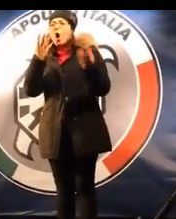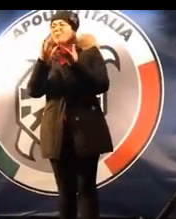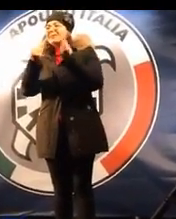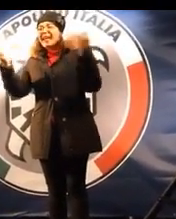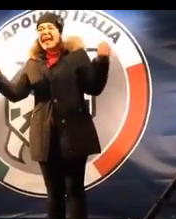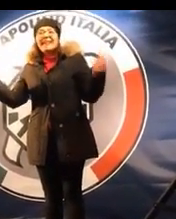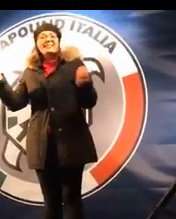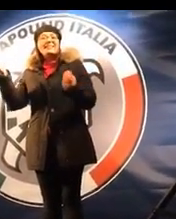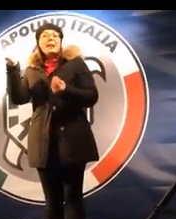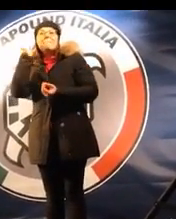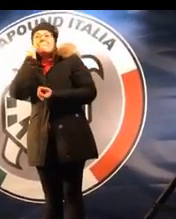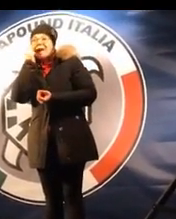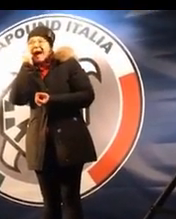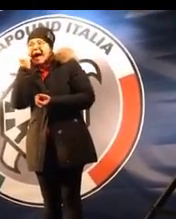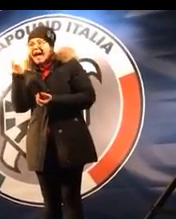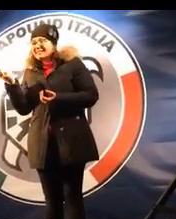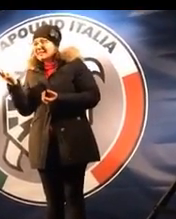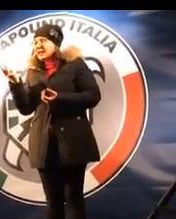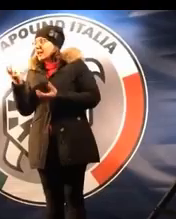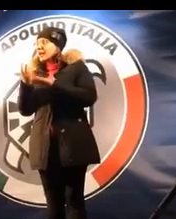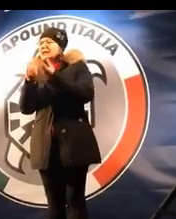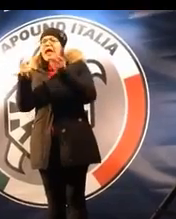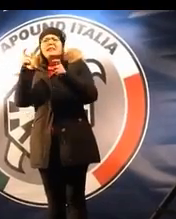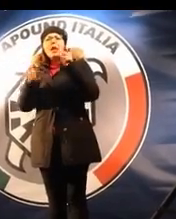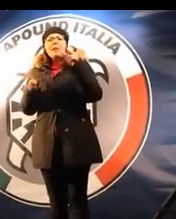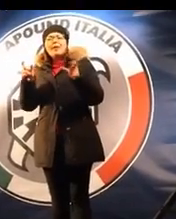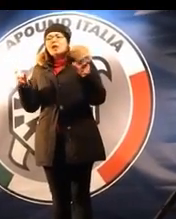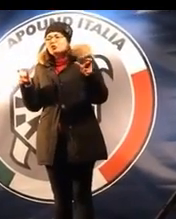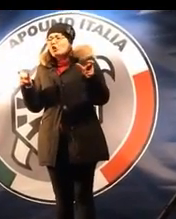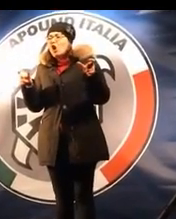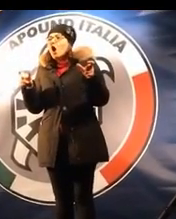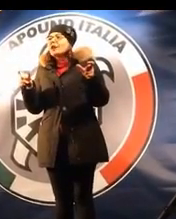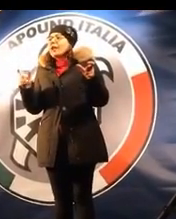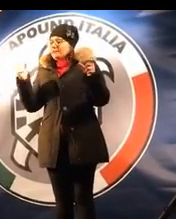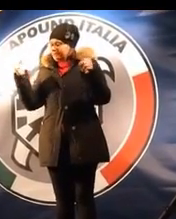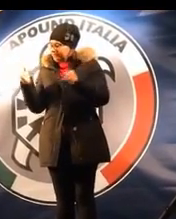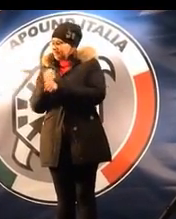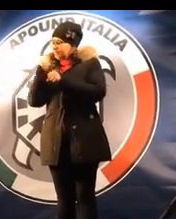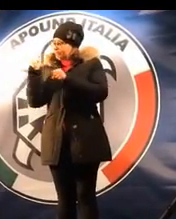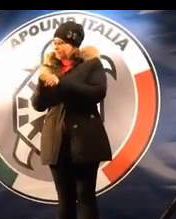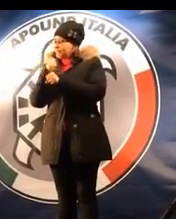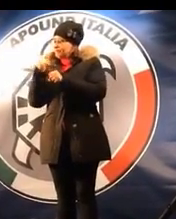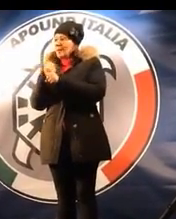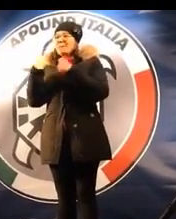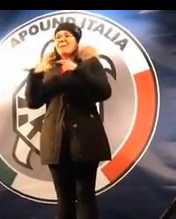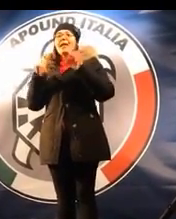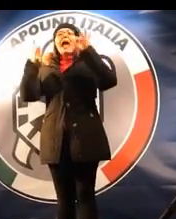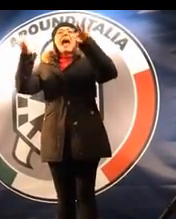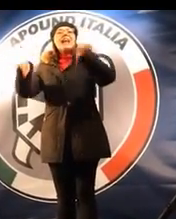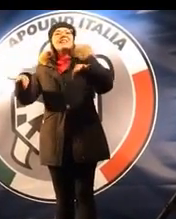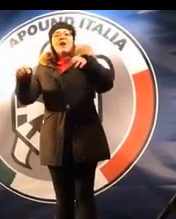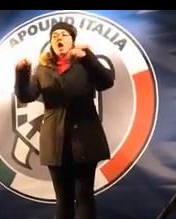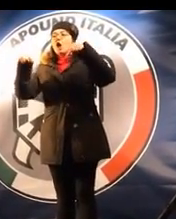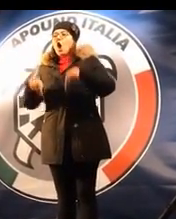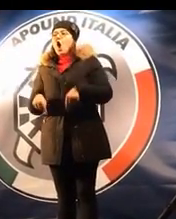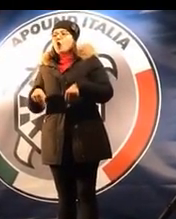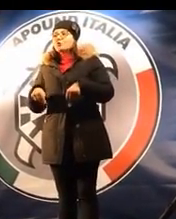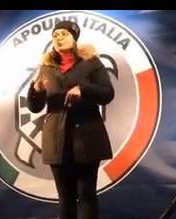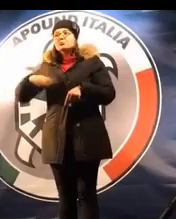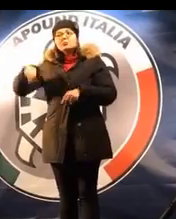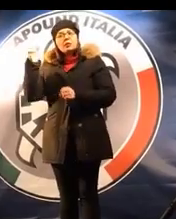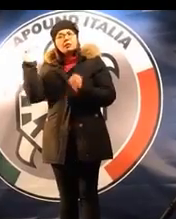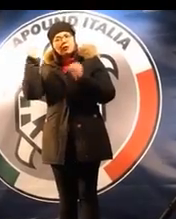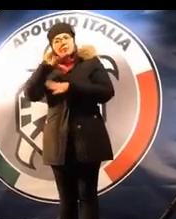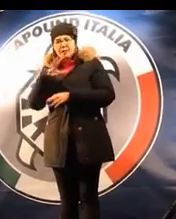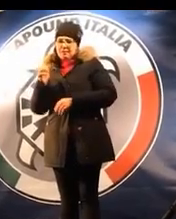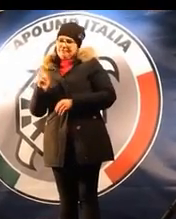tanti ragazzi che hanno dato tutto per costruire ciò che ci è stato consegnato oggi. e noi non possiamo dimenticarlo, non possiamo essere